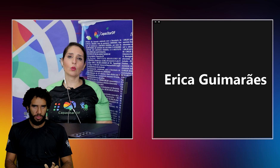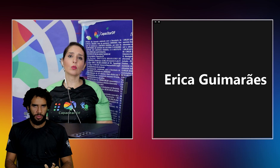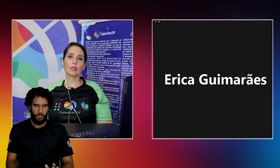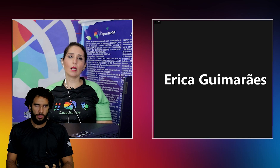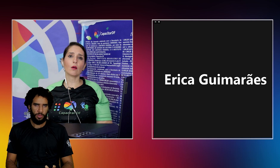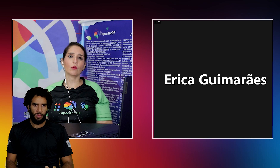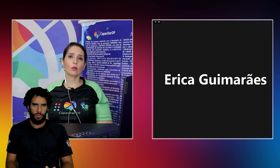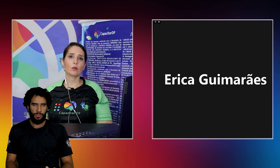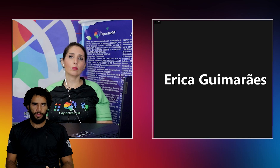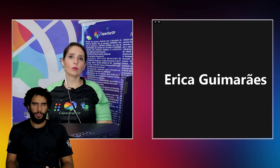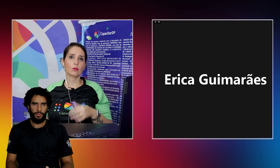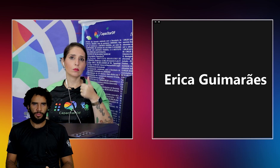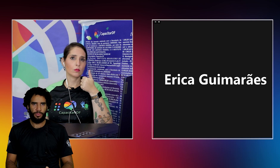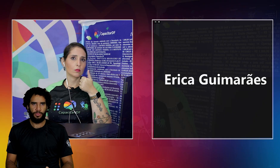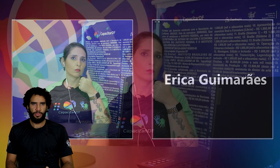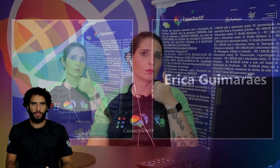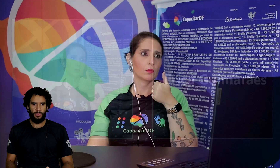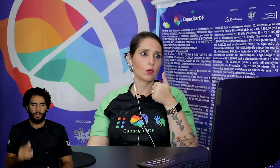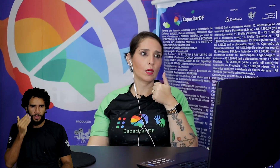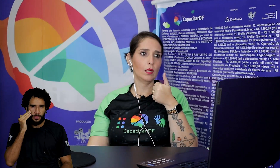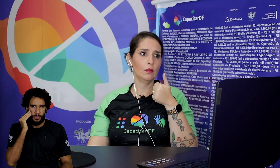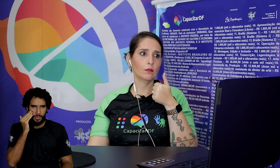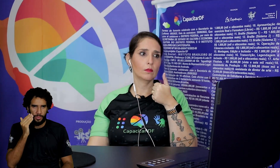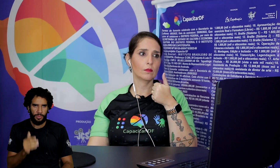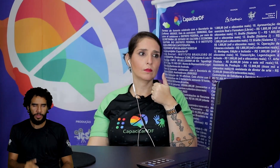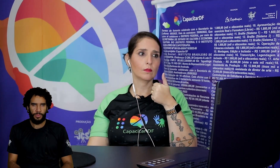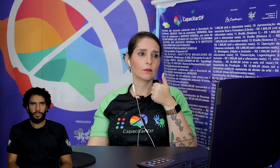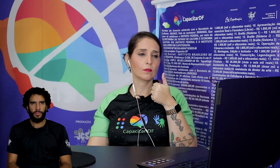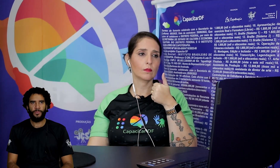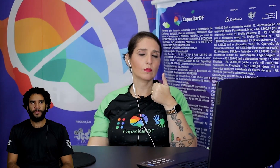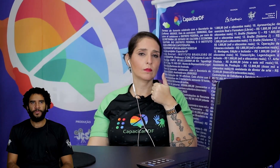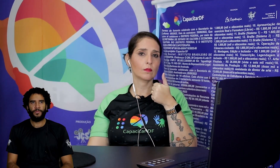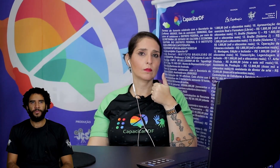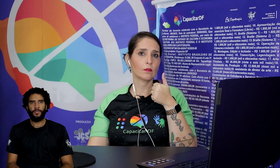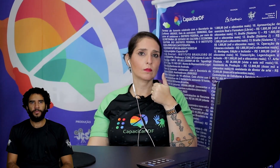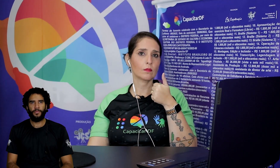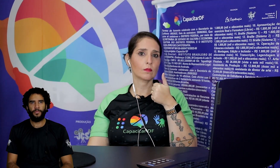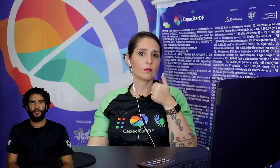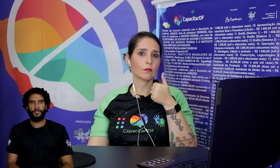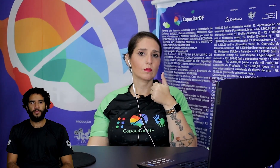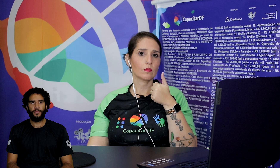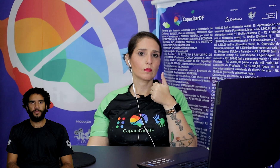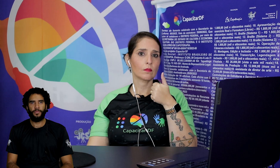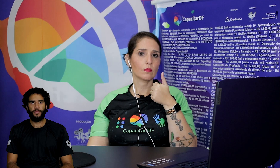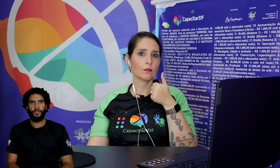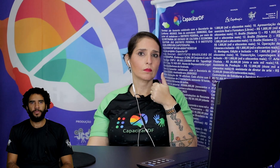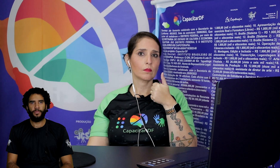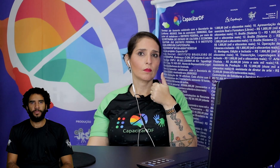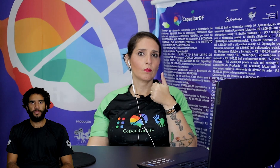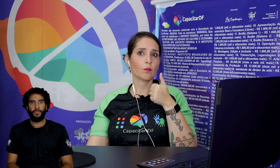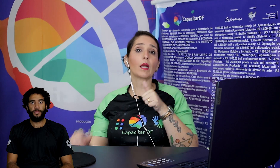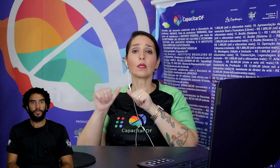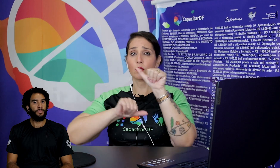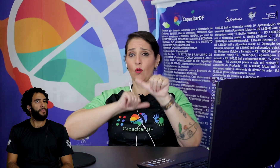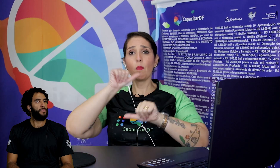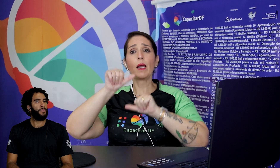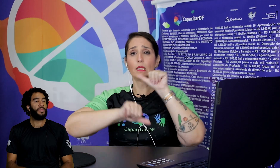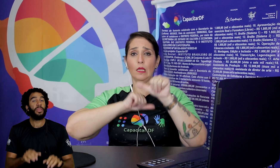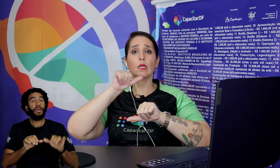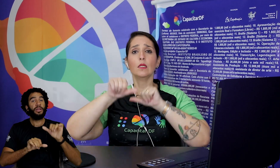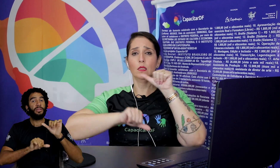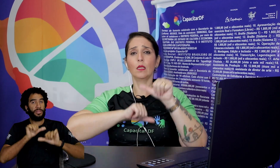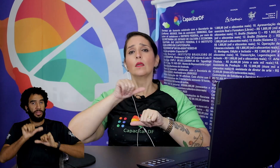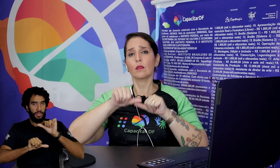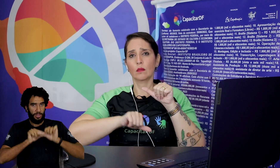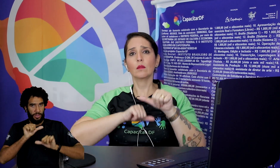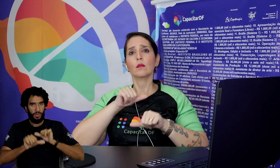usa outro sinal. Ok? Aí esse daí pode ser usado para transformar. Para transformar esse